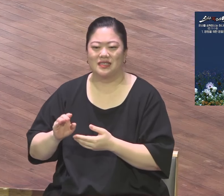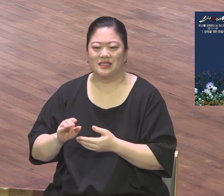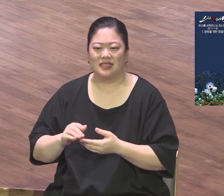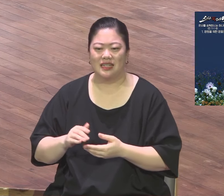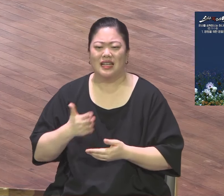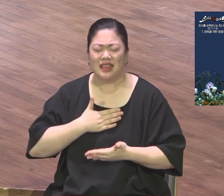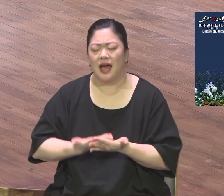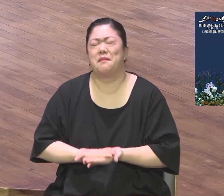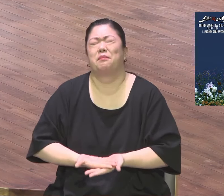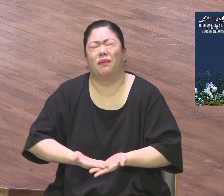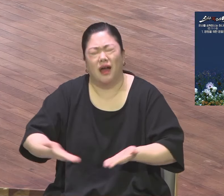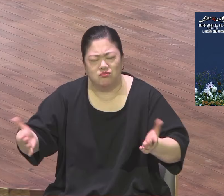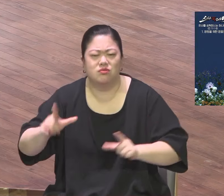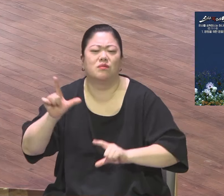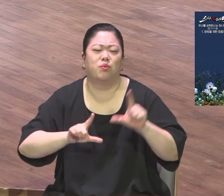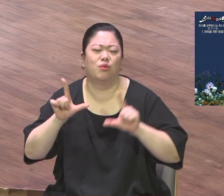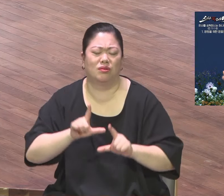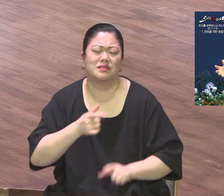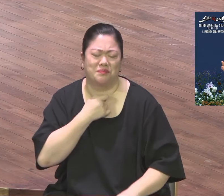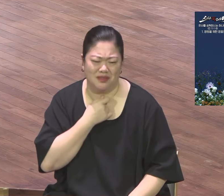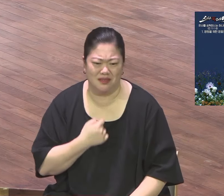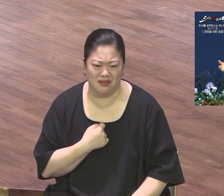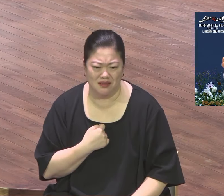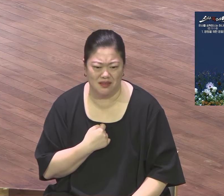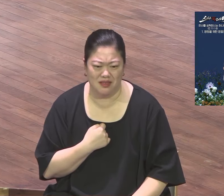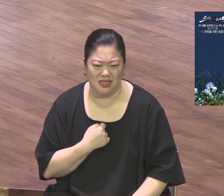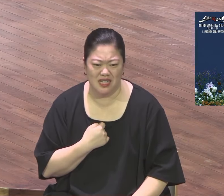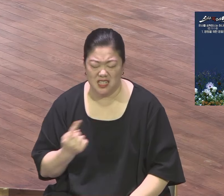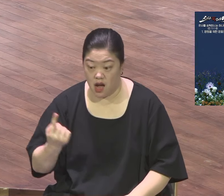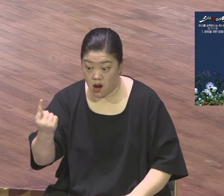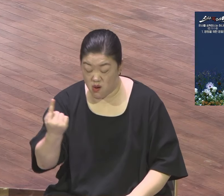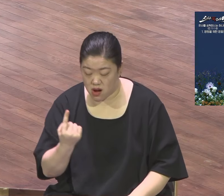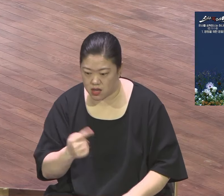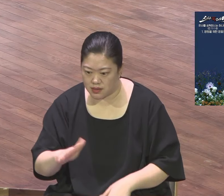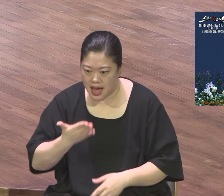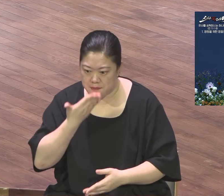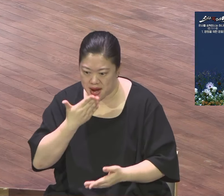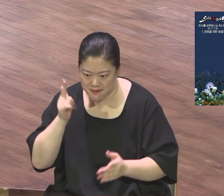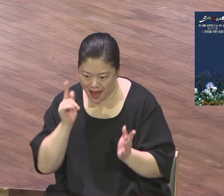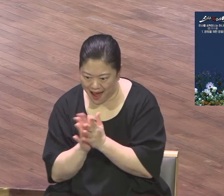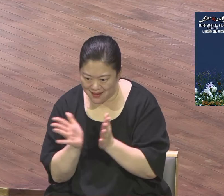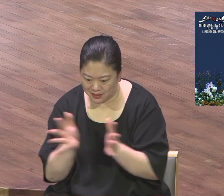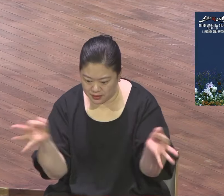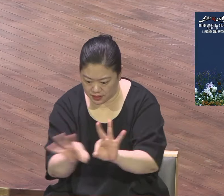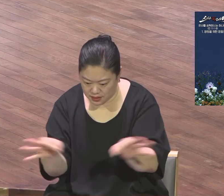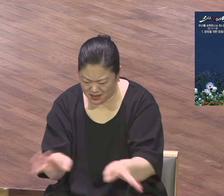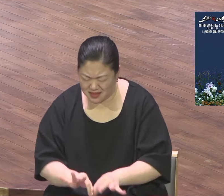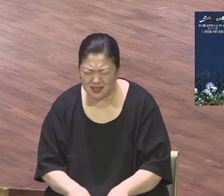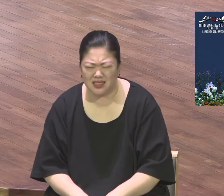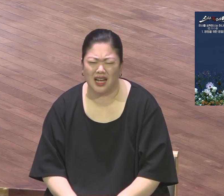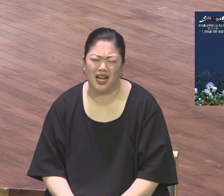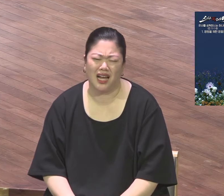베푸는 거지. 영적으로 나눠주고 또 주고 보따리 사각하도록